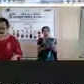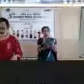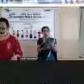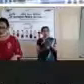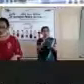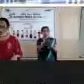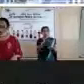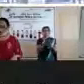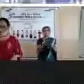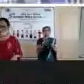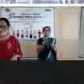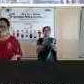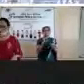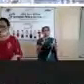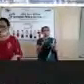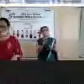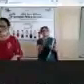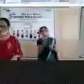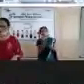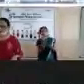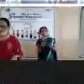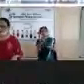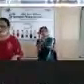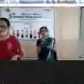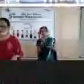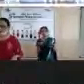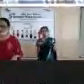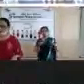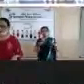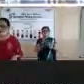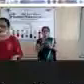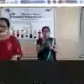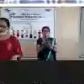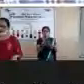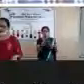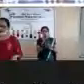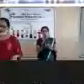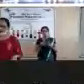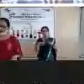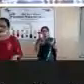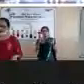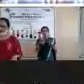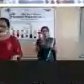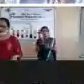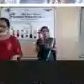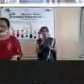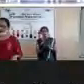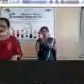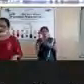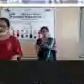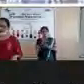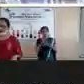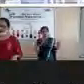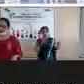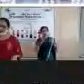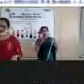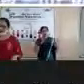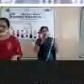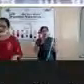कारीगर प्रशिक्षण कार्यशालाएं आदि, और इसे ऑनलाइन मंच में एक साथ लाने के लिए जबरदस्त प्रयास किया गया